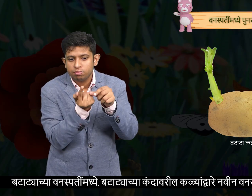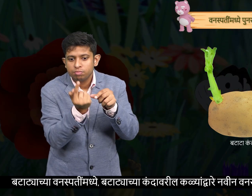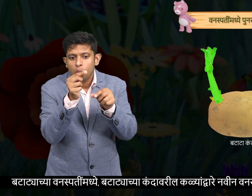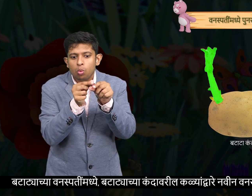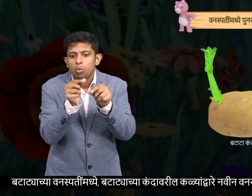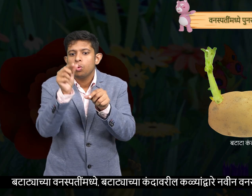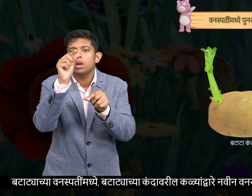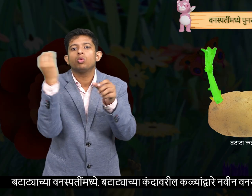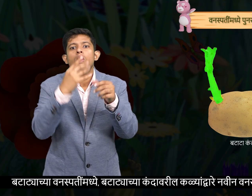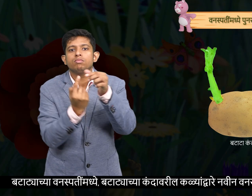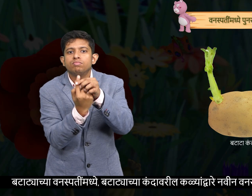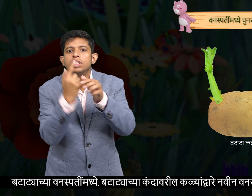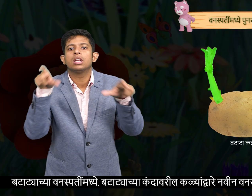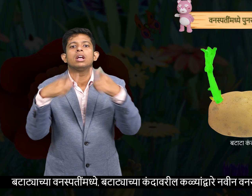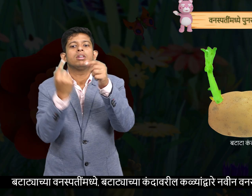जातात.